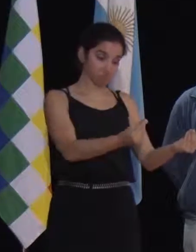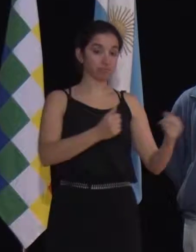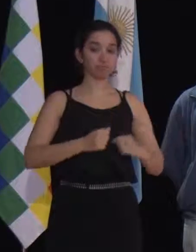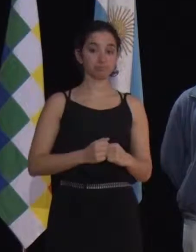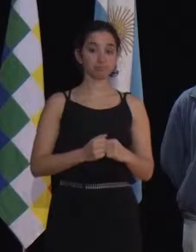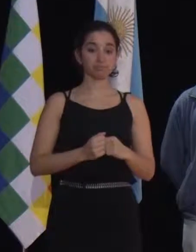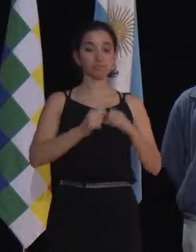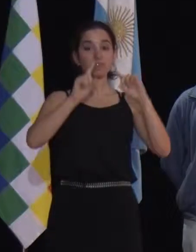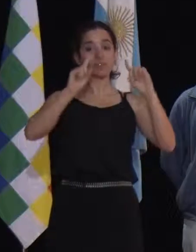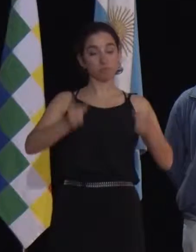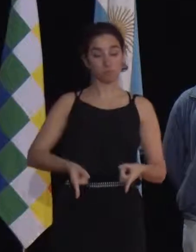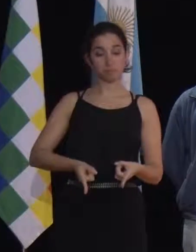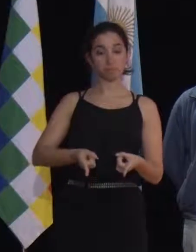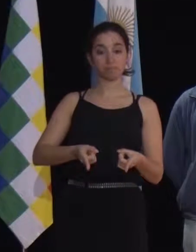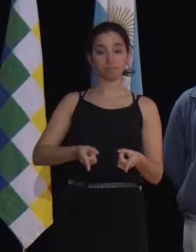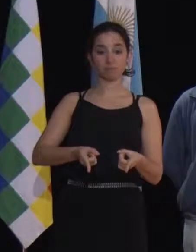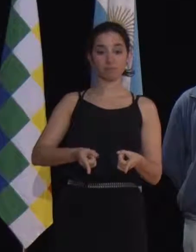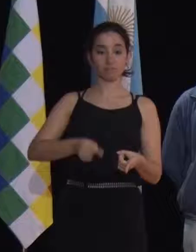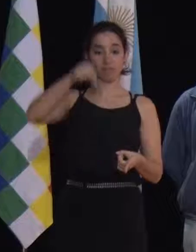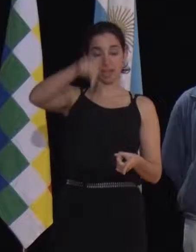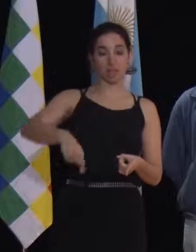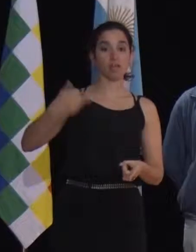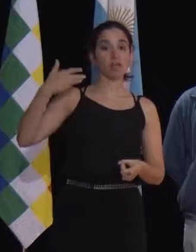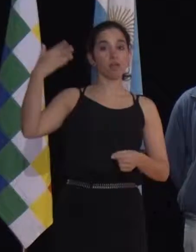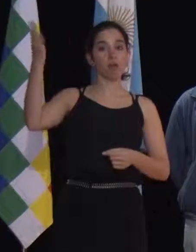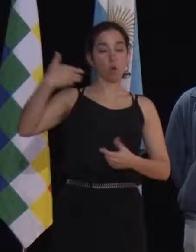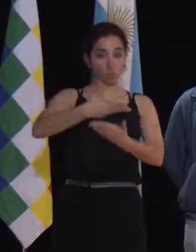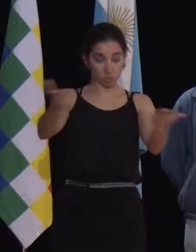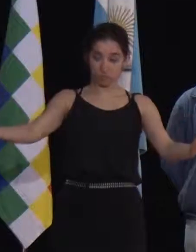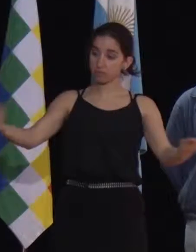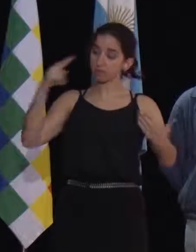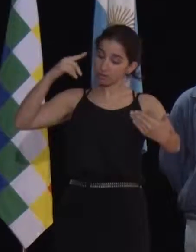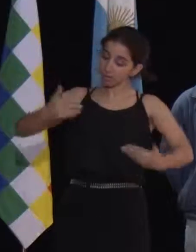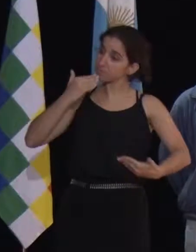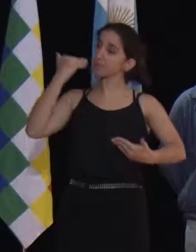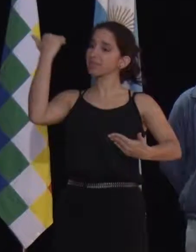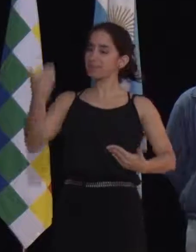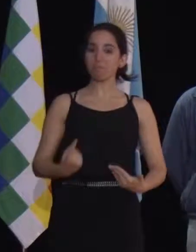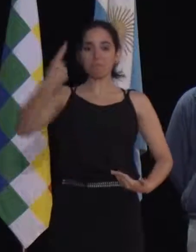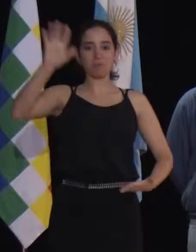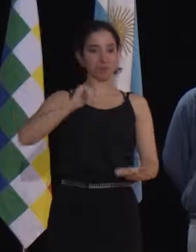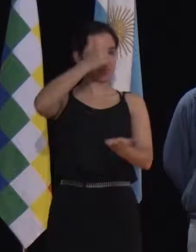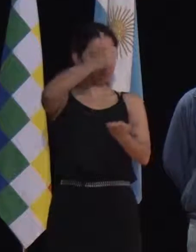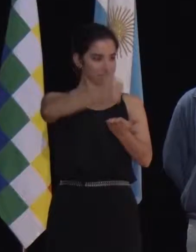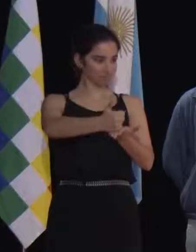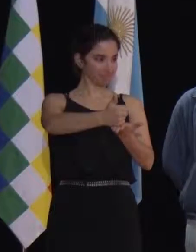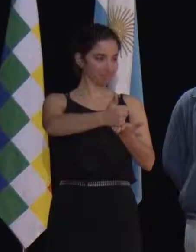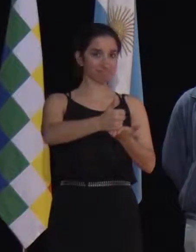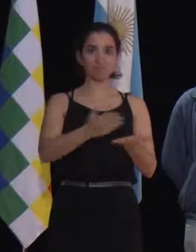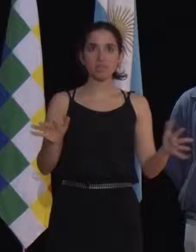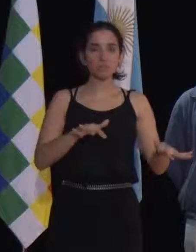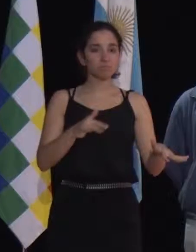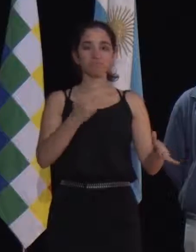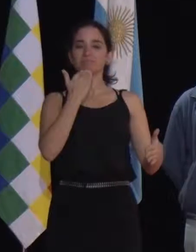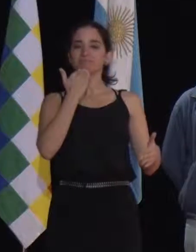sentido también queremos agradecer a la invitación a esta audiencia ya que es la primera vez que participe participamos en algo así